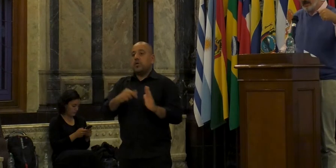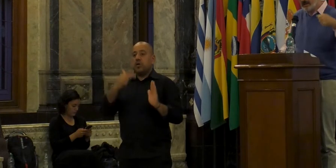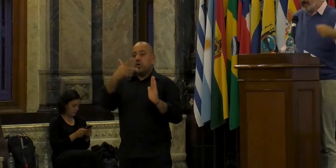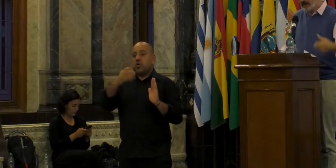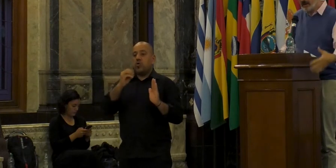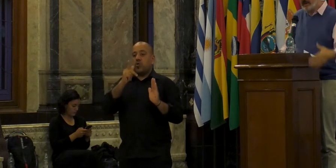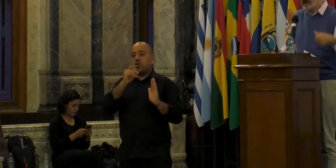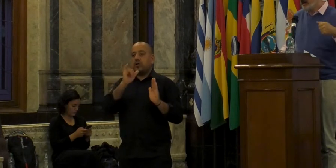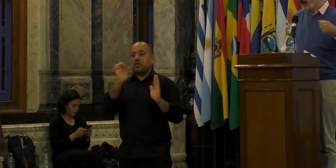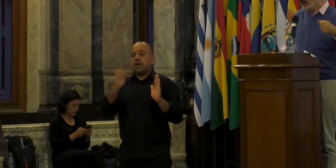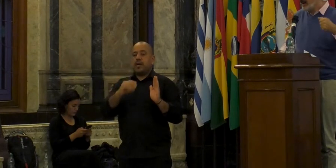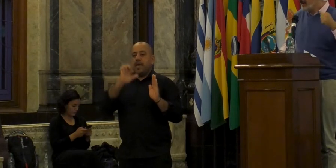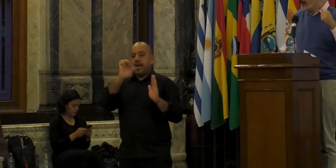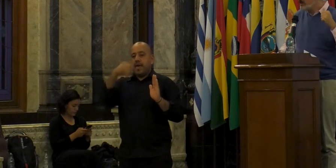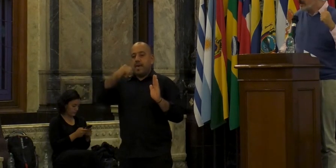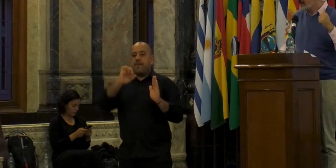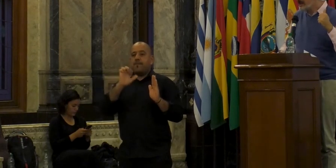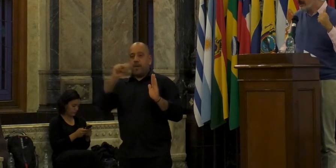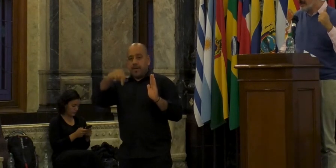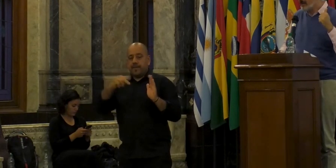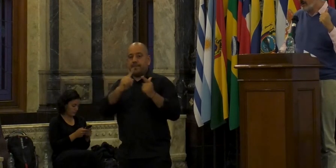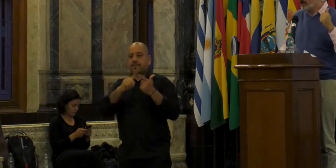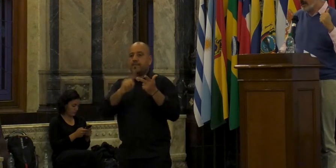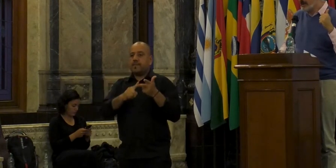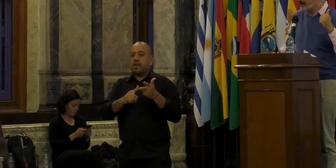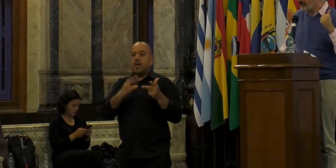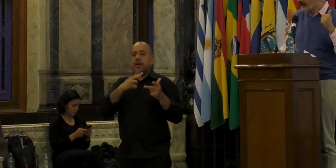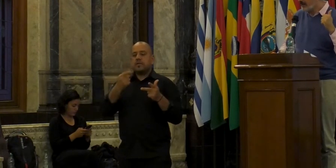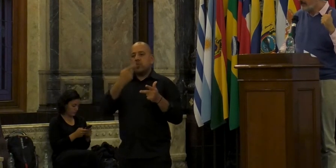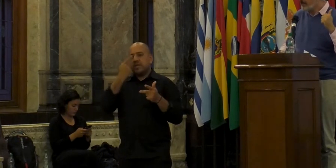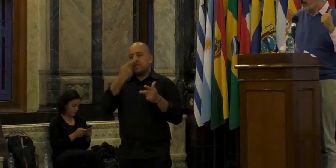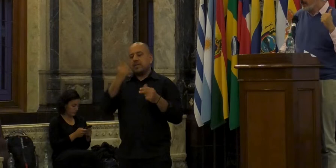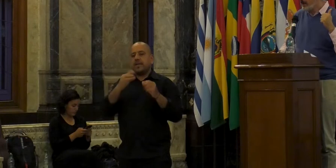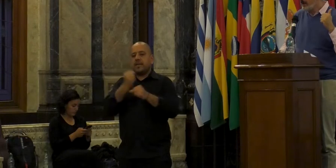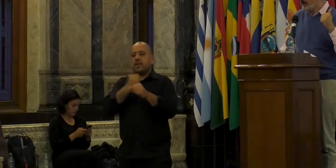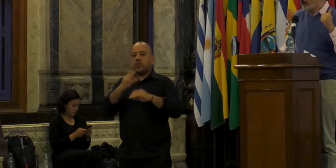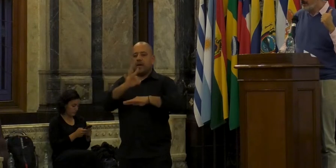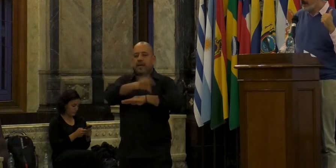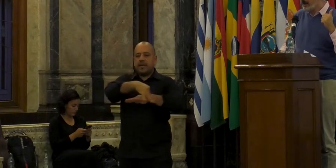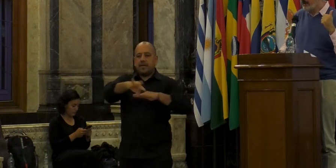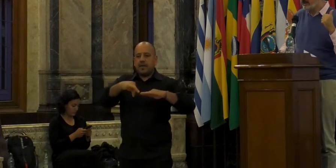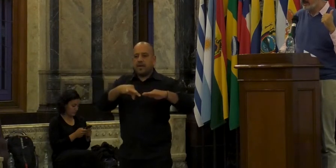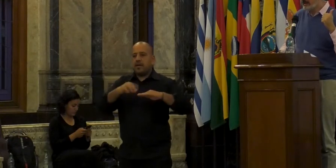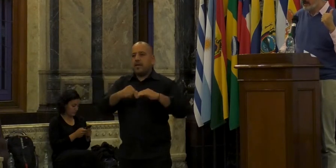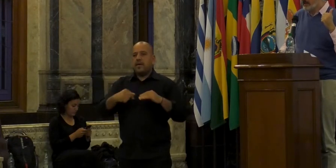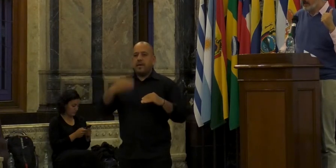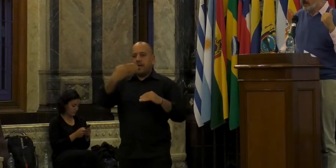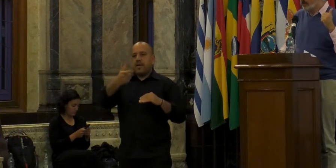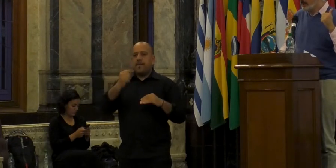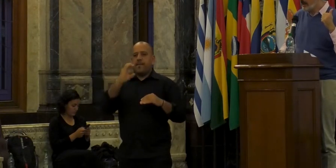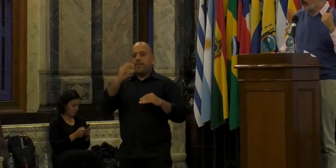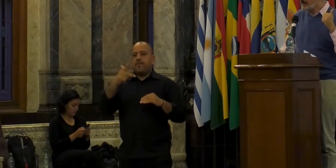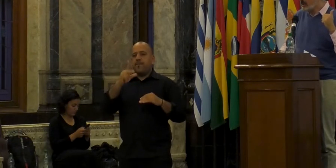Hochschild, Nipper Eng. Es muy interesante el trabajo de una arquitecta, Anne de Barre,